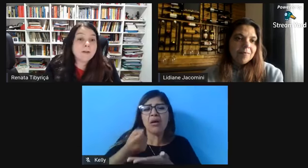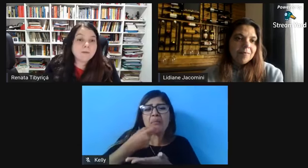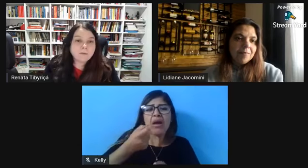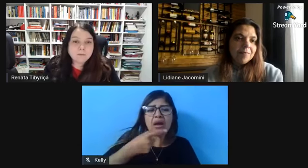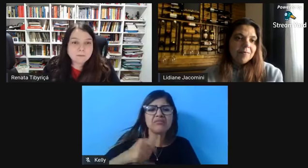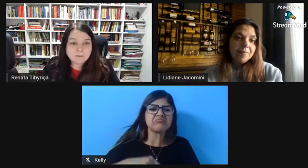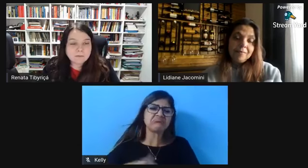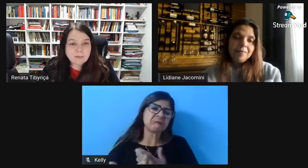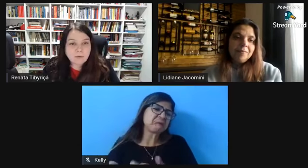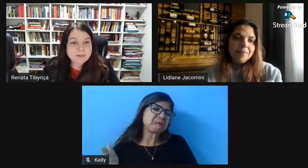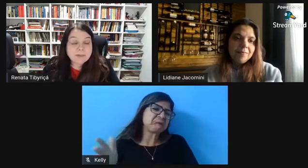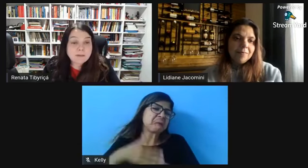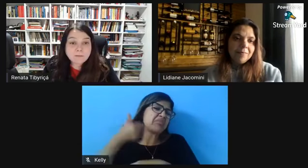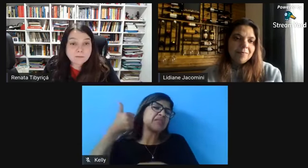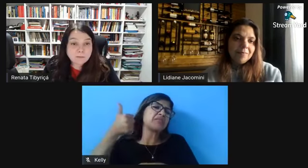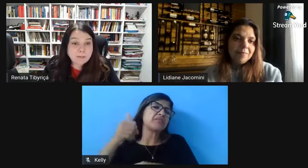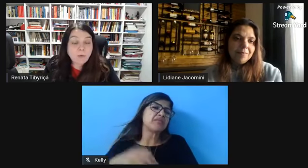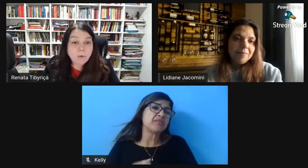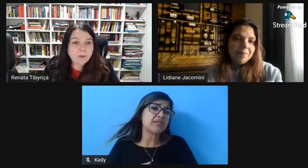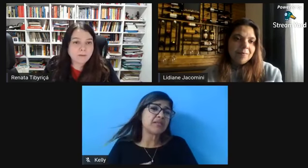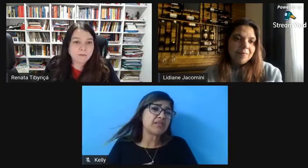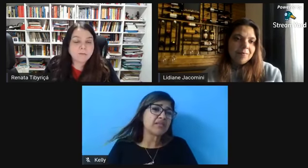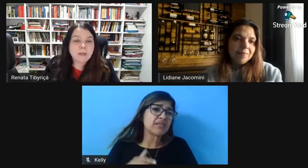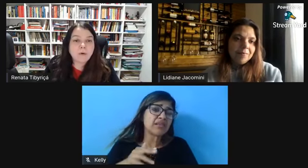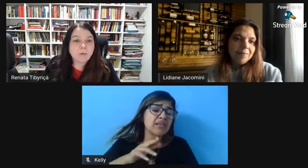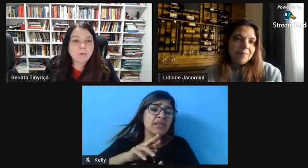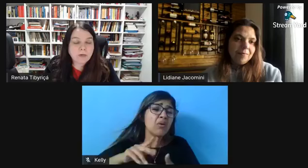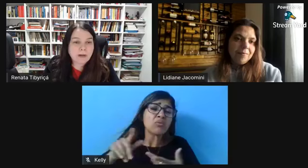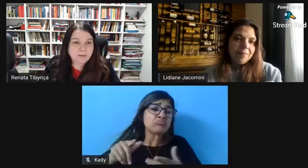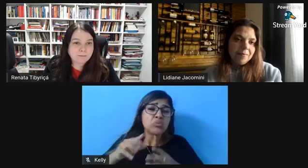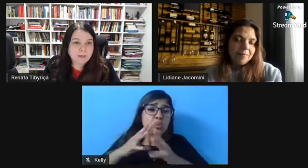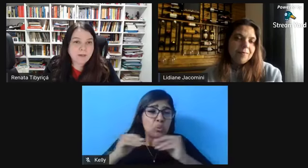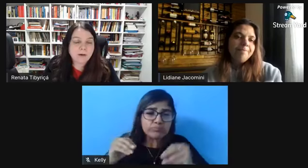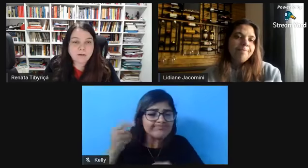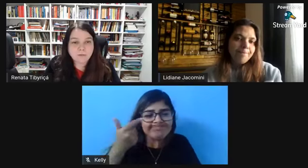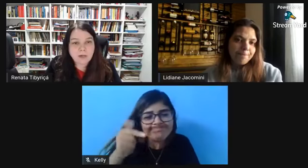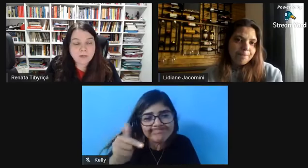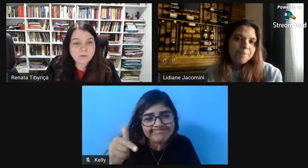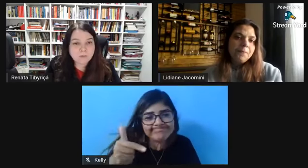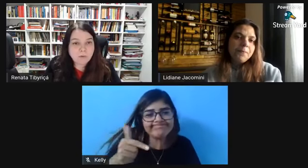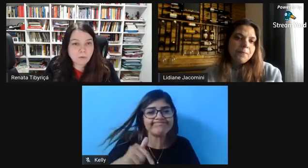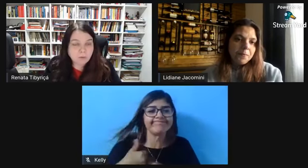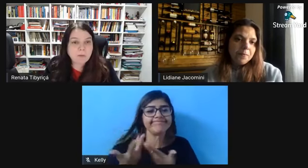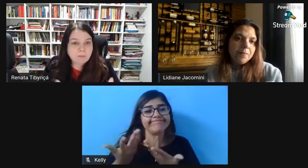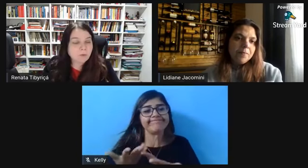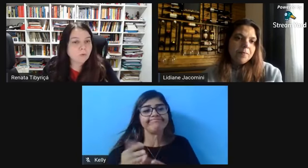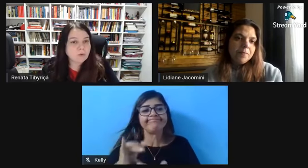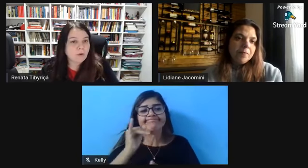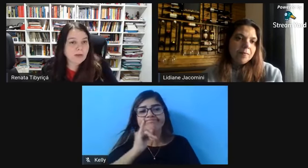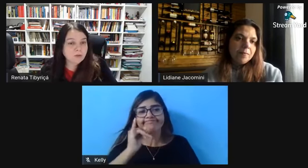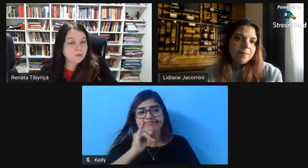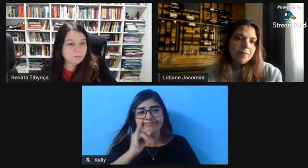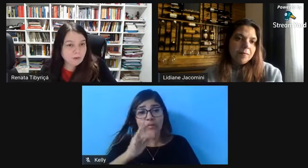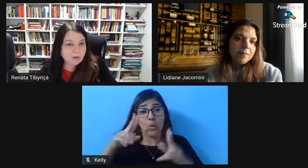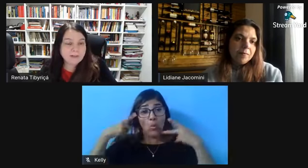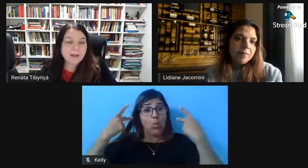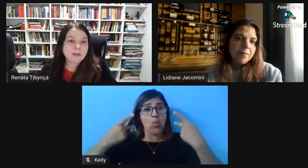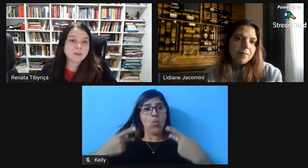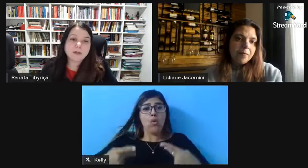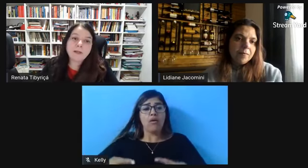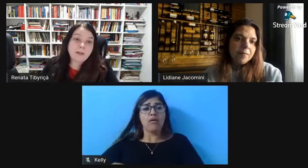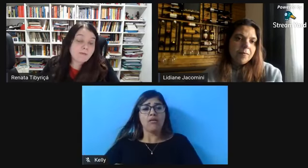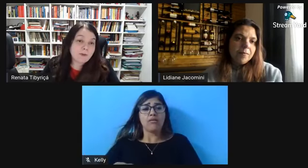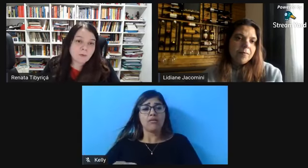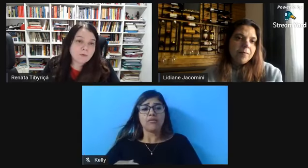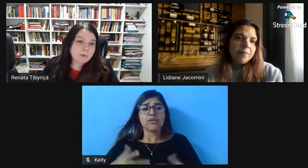melhora. Não, tem coisas que não tem cura, não tem como curar. No caso, meu corpo, ele produz colágeno de má